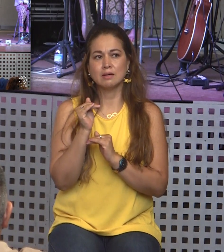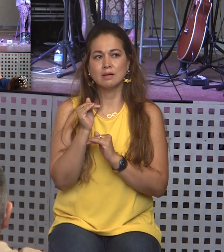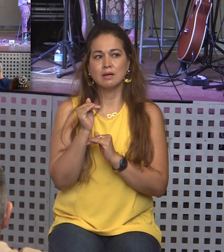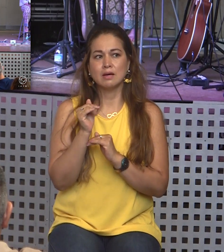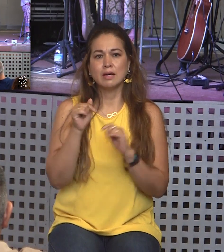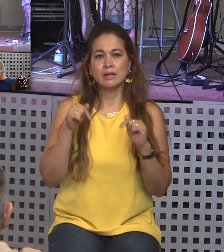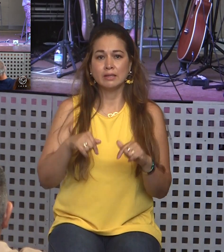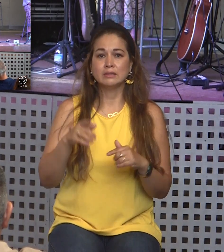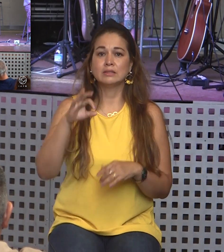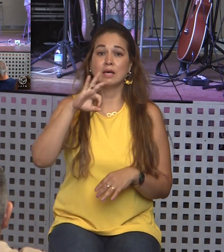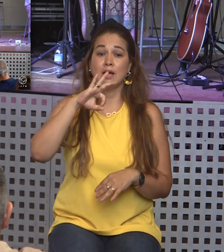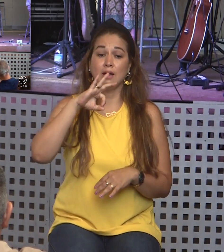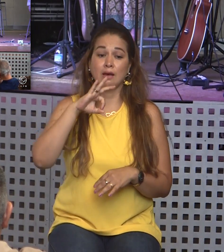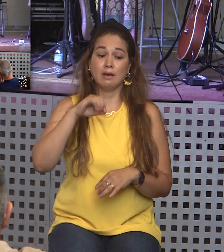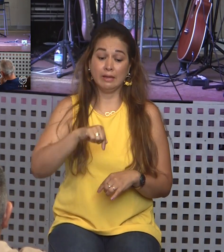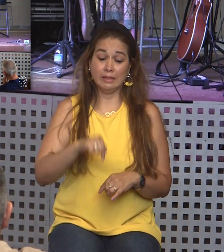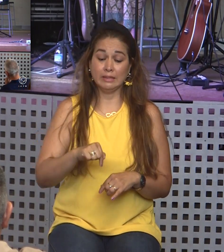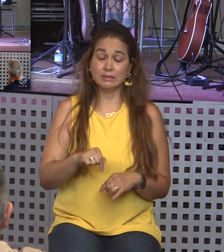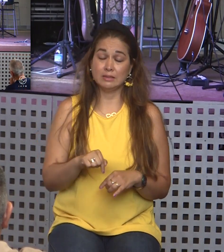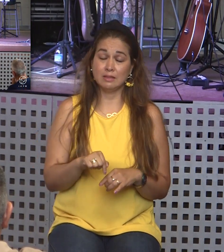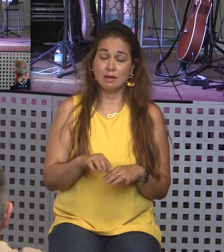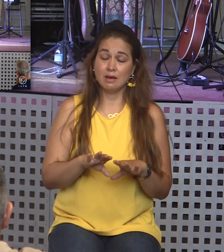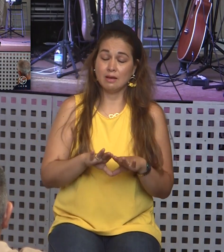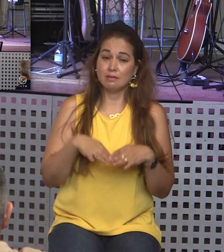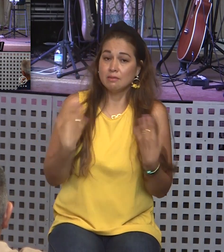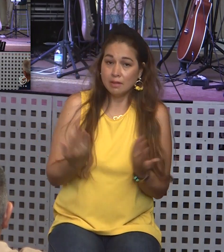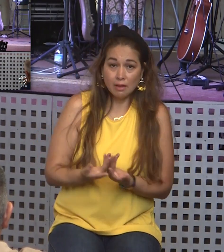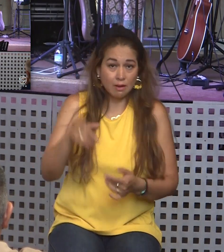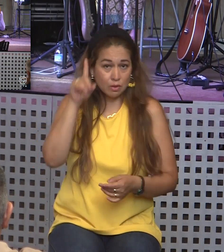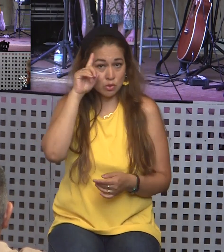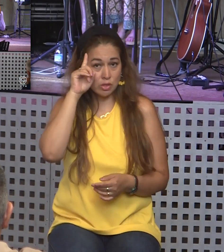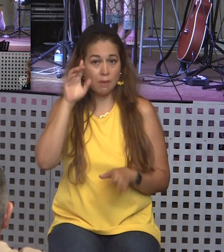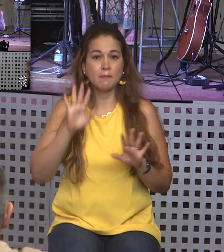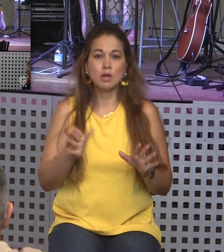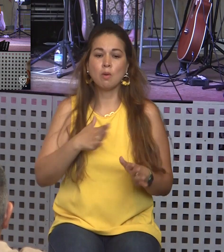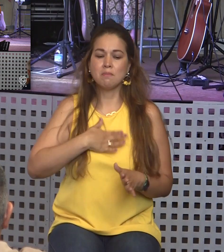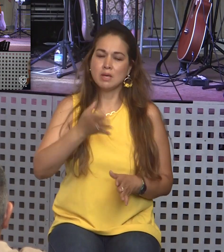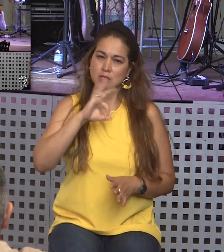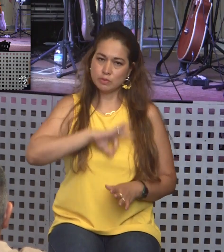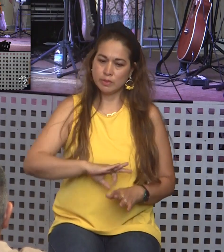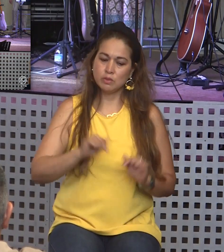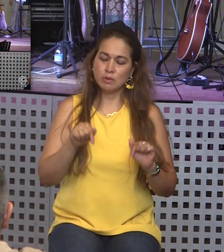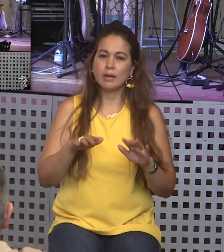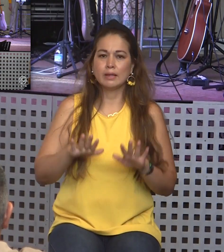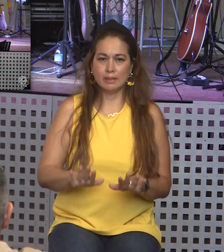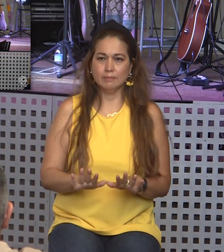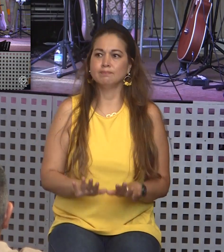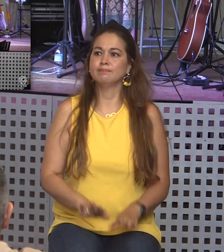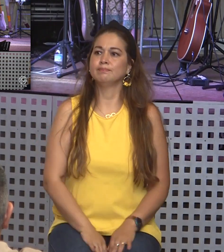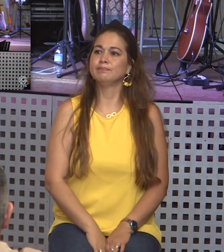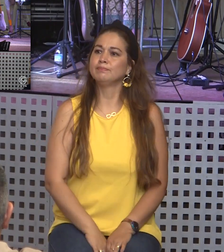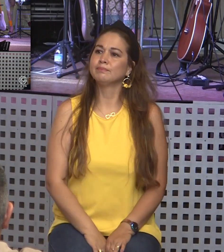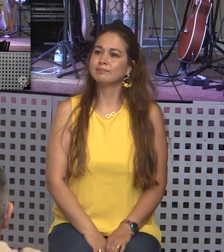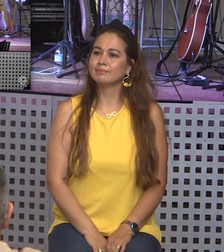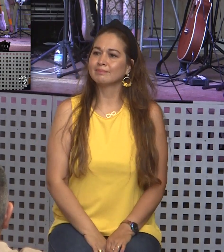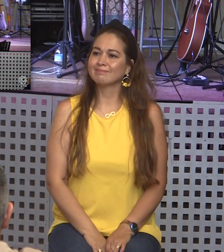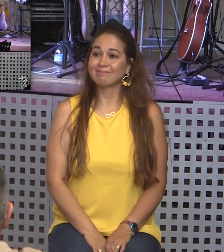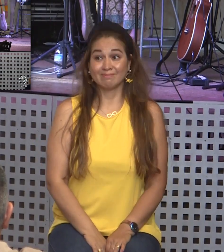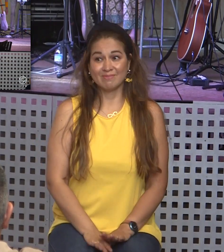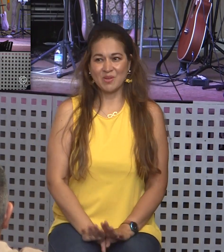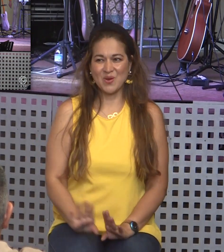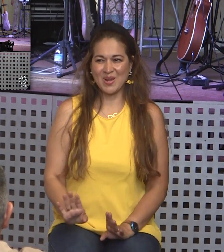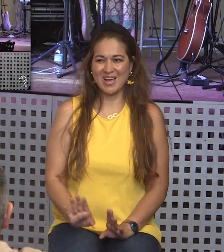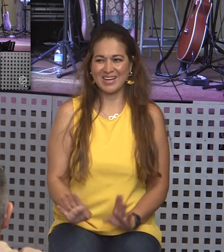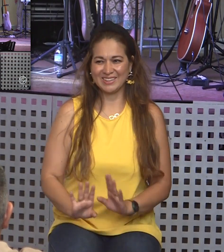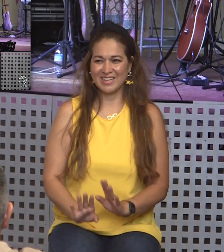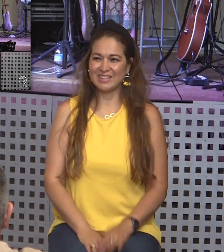Por lo tanto, estamos teniendo un privilegio brutal. El hecho de poder experimentar